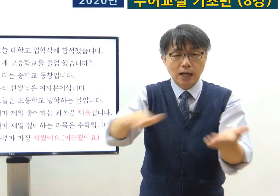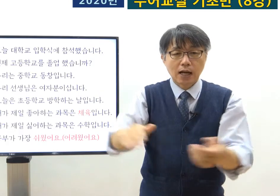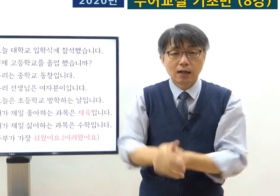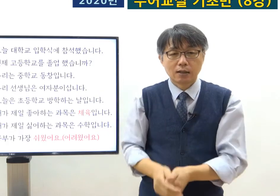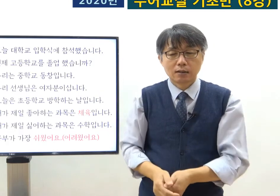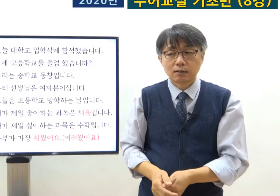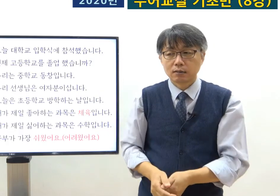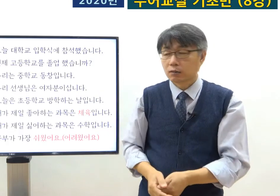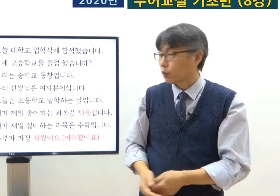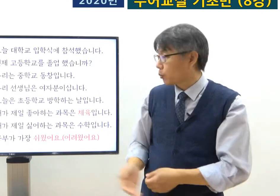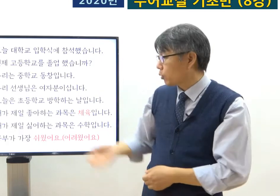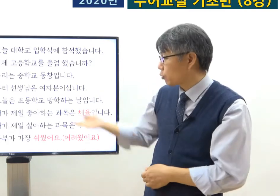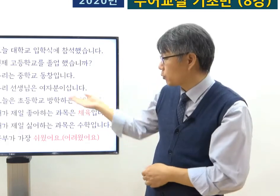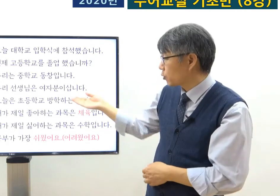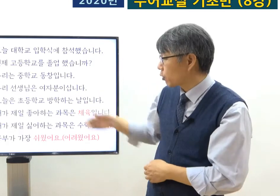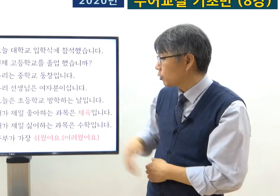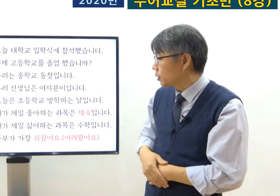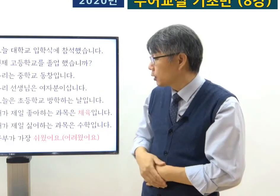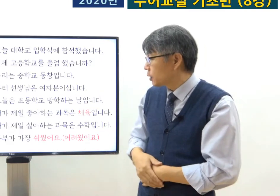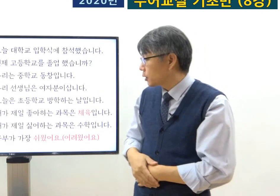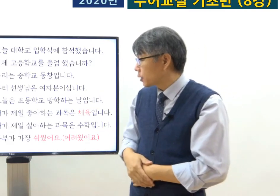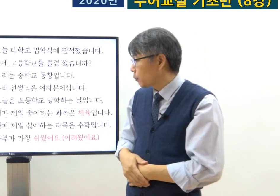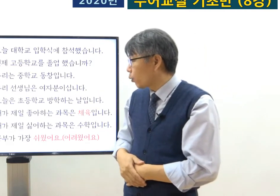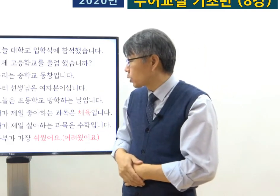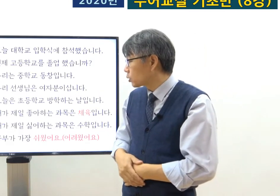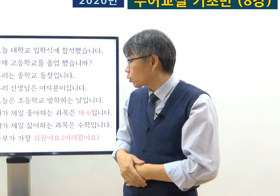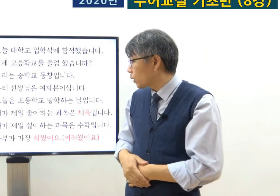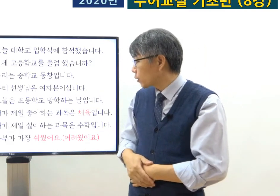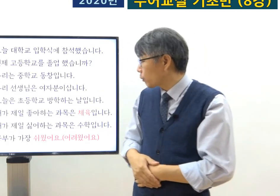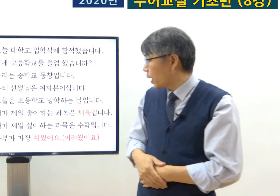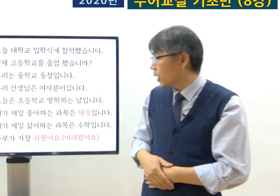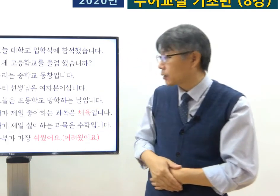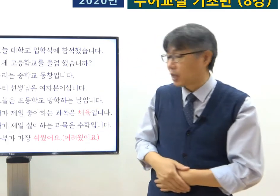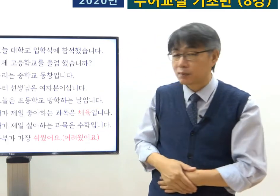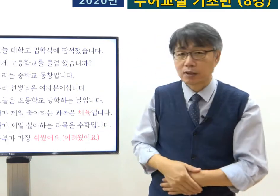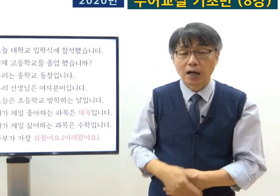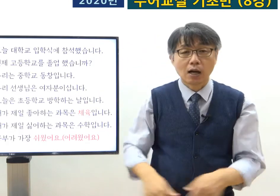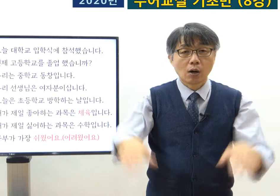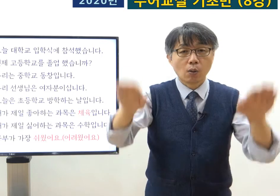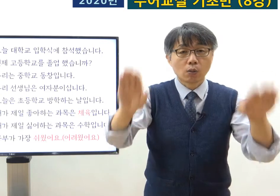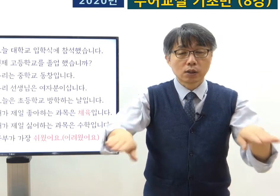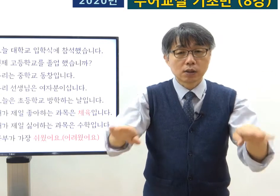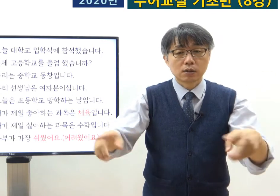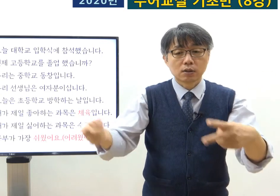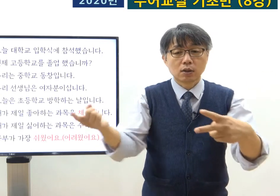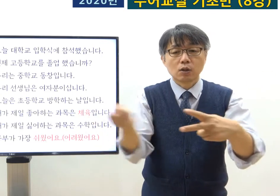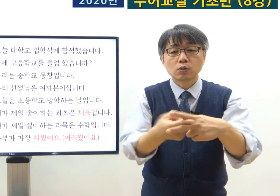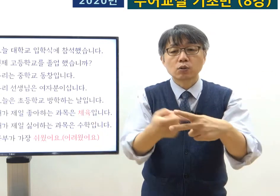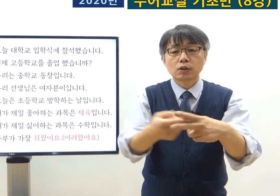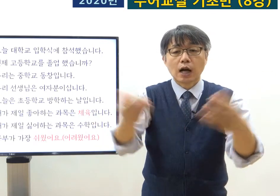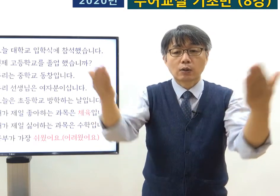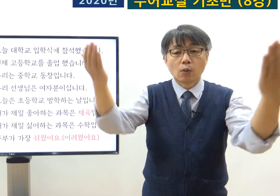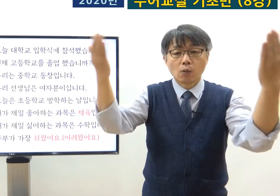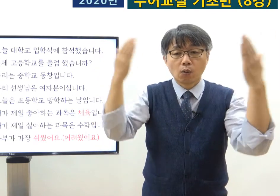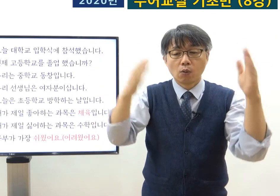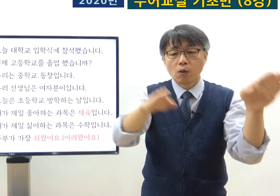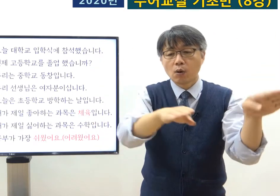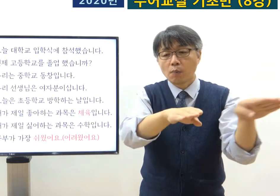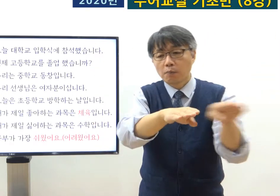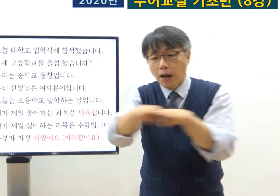여자분입니다. 그렇게 표현해 주시면 되고요. 그 다음에 오늘은 초등학교 방학하는 날입니다. 오늘은 초등학교